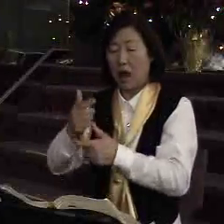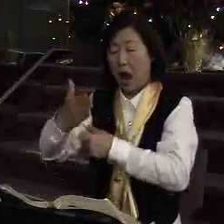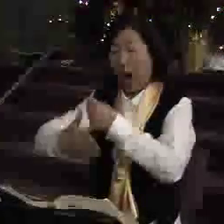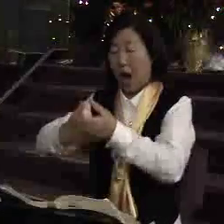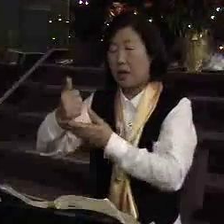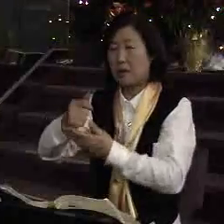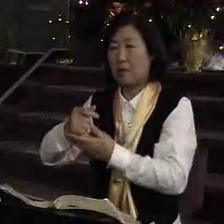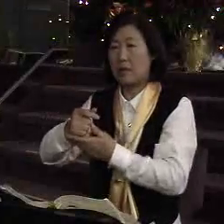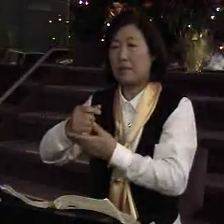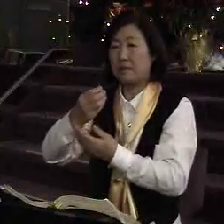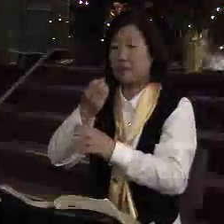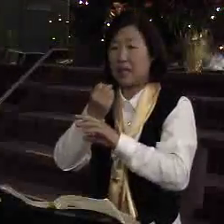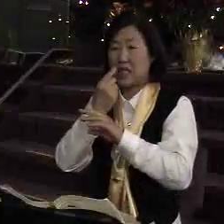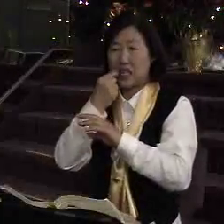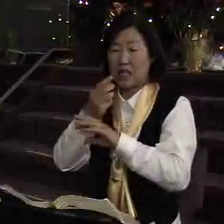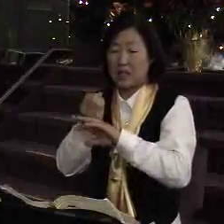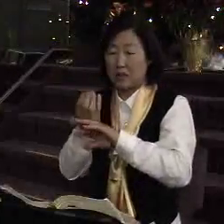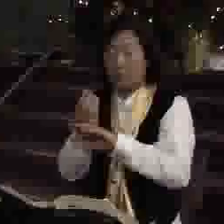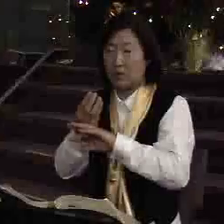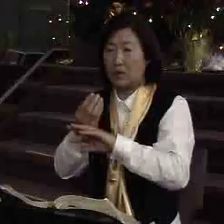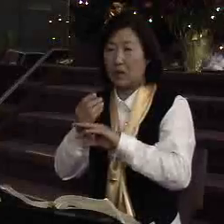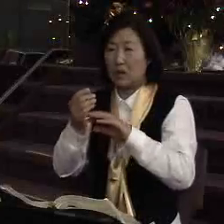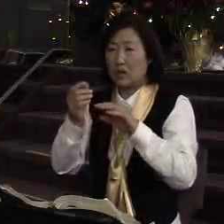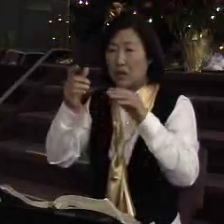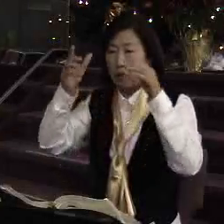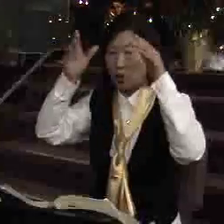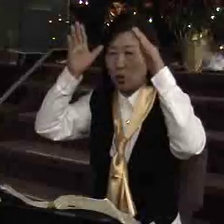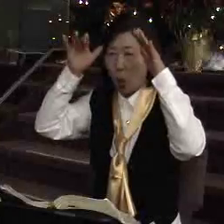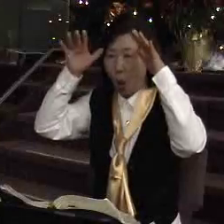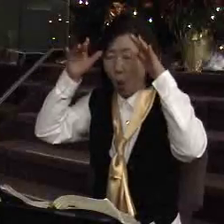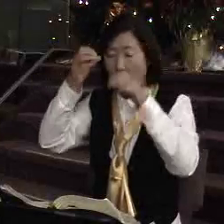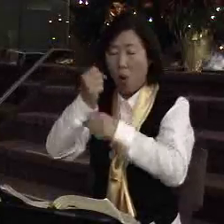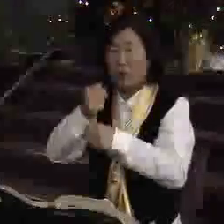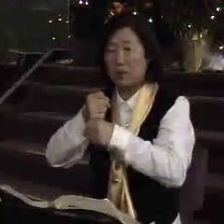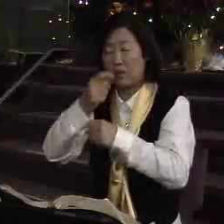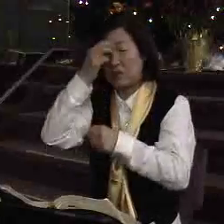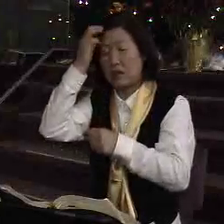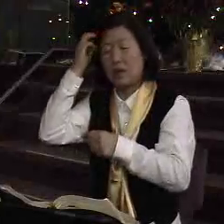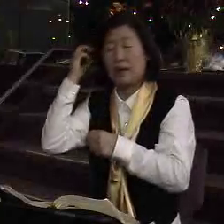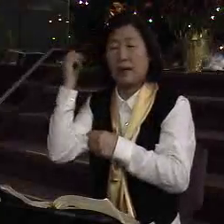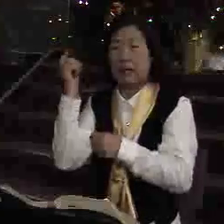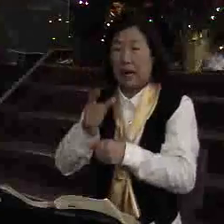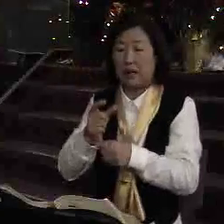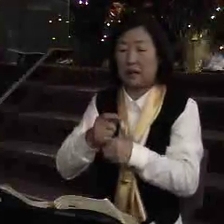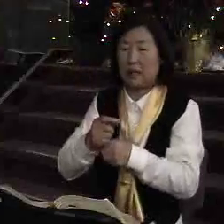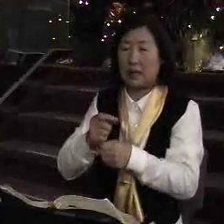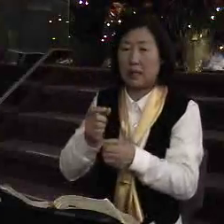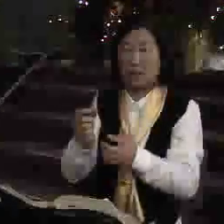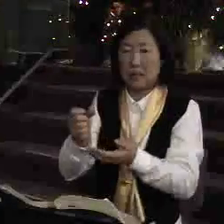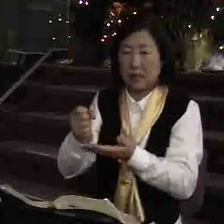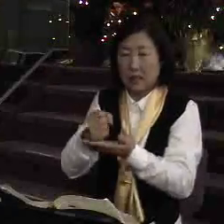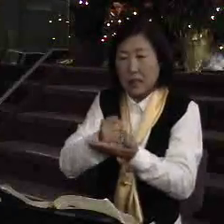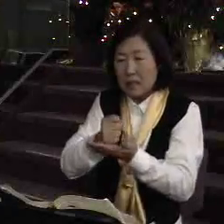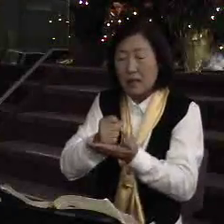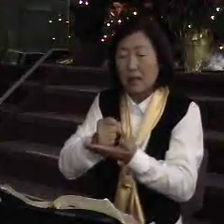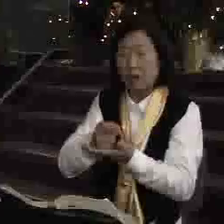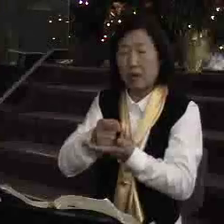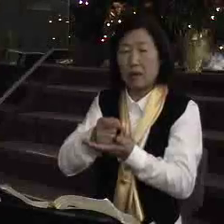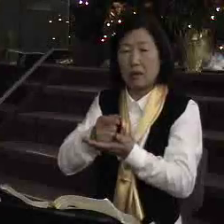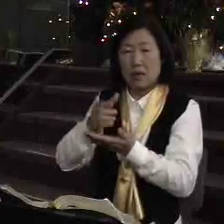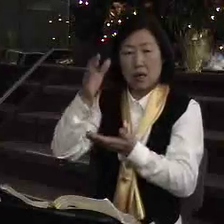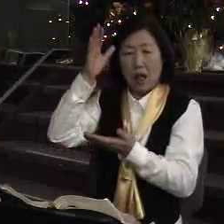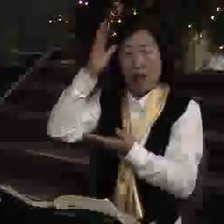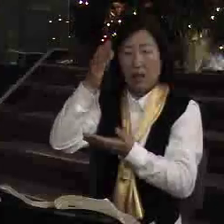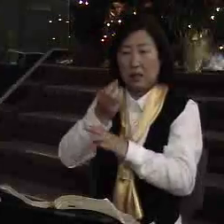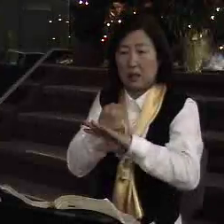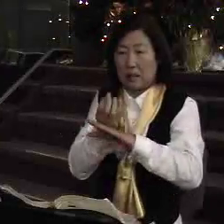그 금송아지로 만들어 갖고 하나님은 그 강력한 사람, 강력한 신이다, 강력한 분이다 하면서 그